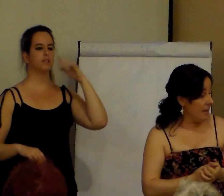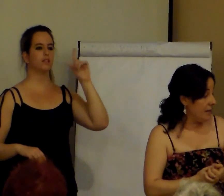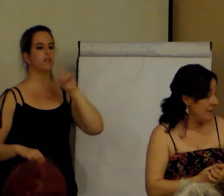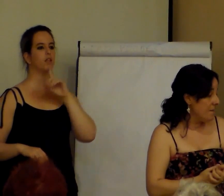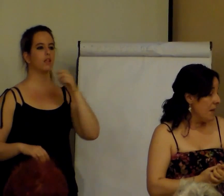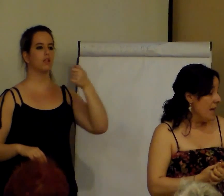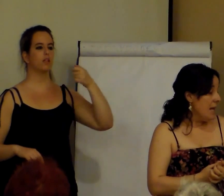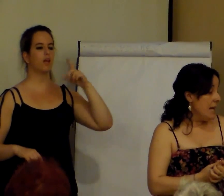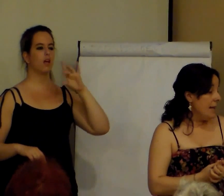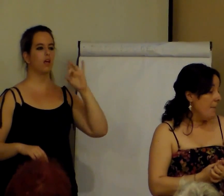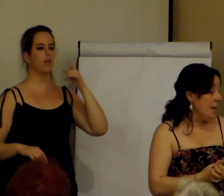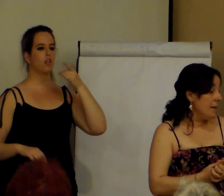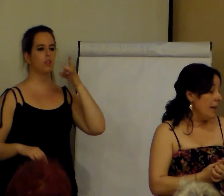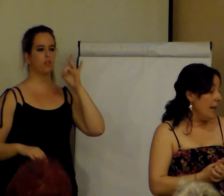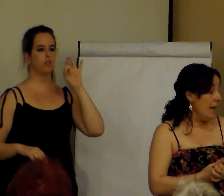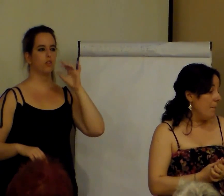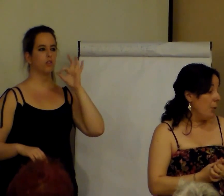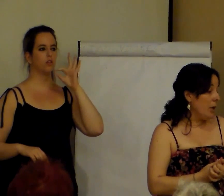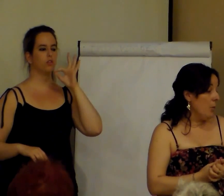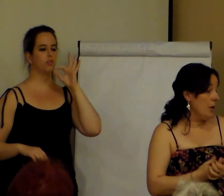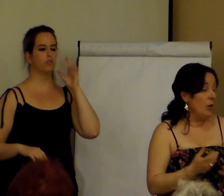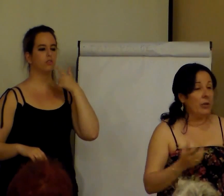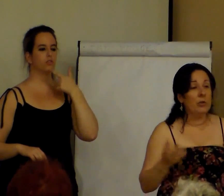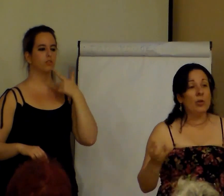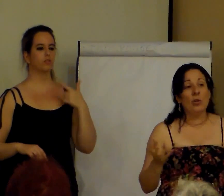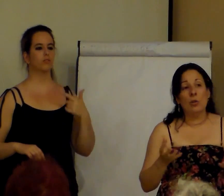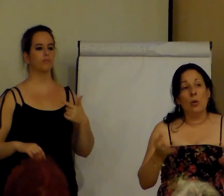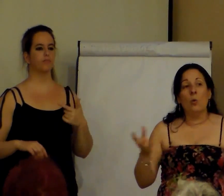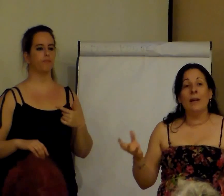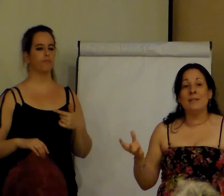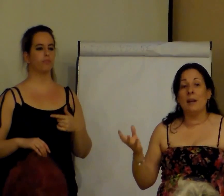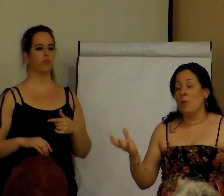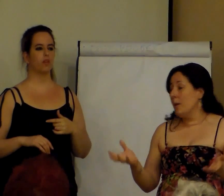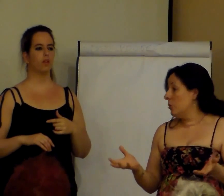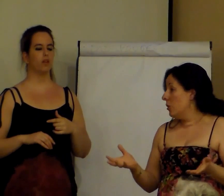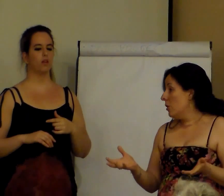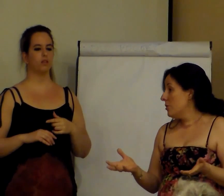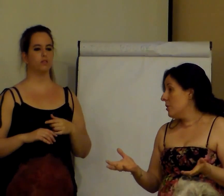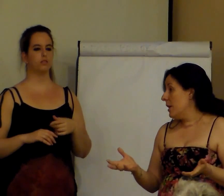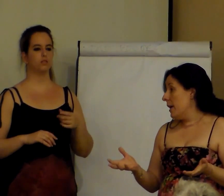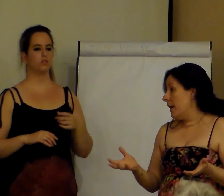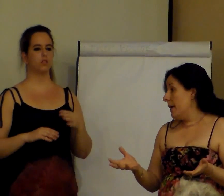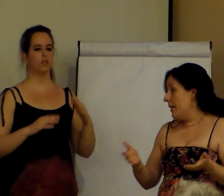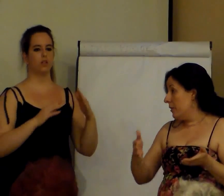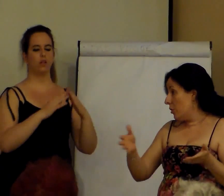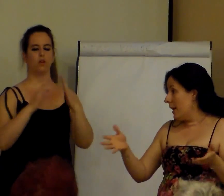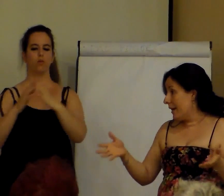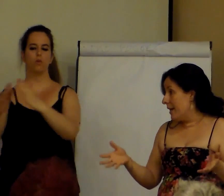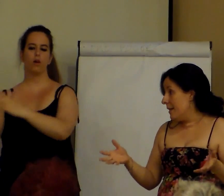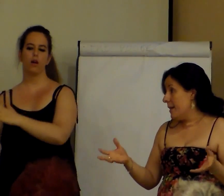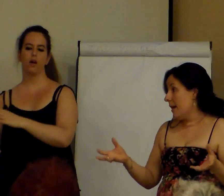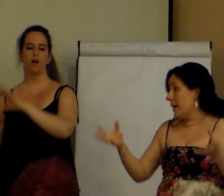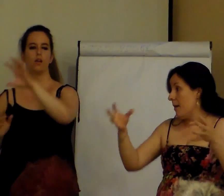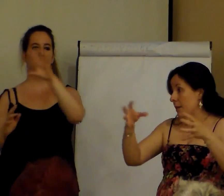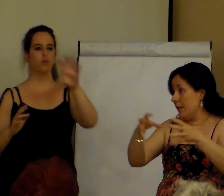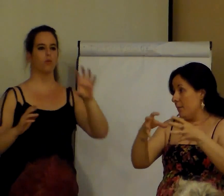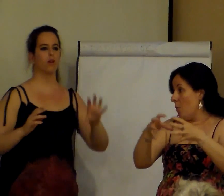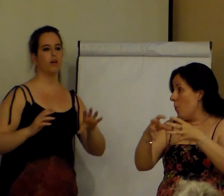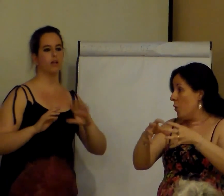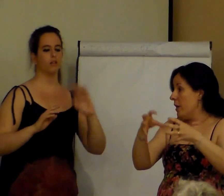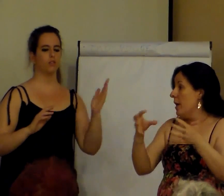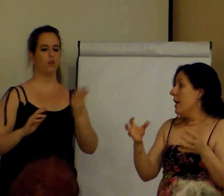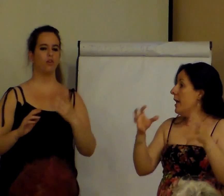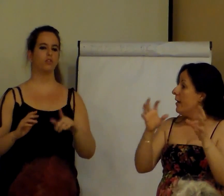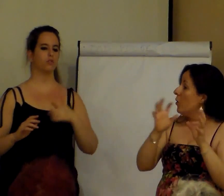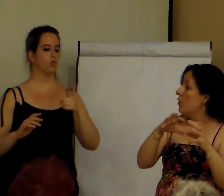tipo de pacientes. Y también porque, bueno, en no todos los lugares hay reumatólogos dentro de la Argentina.